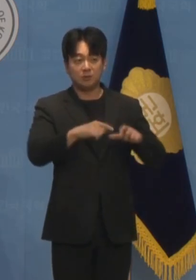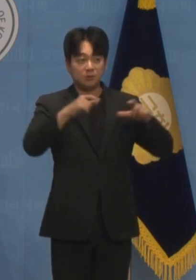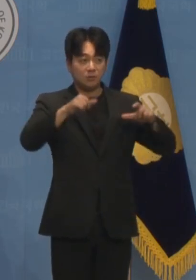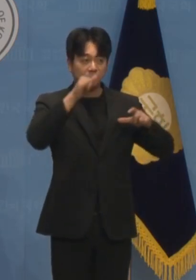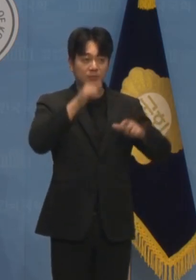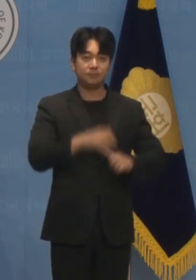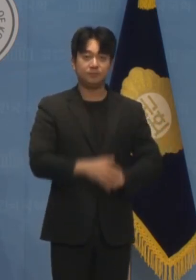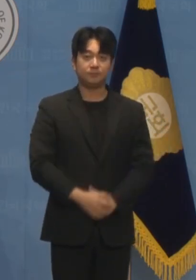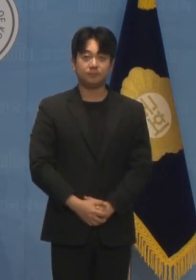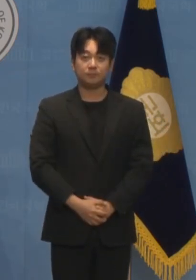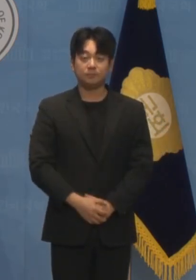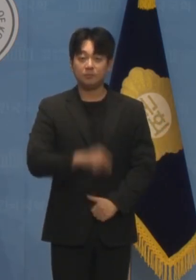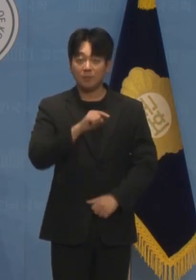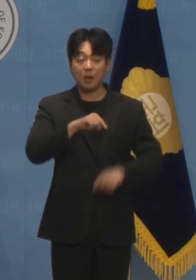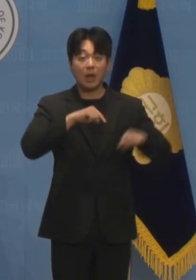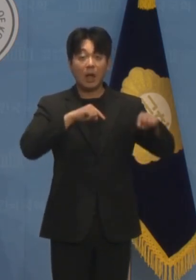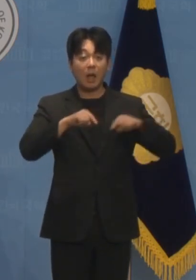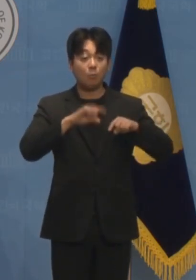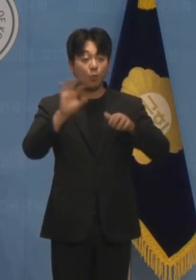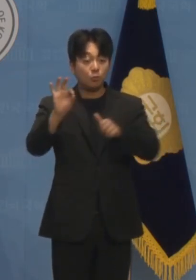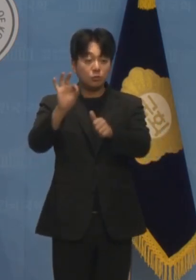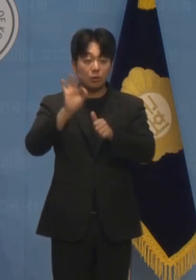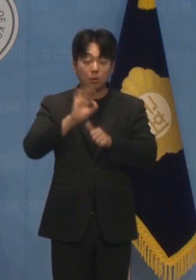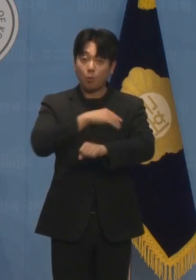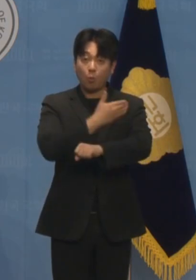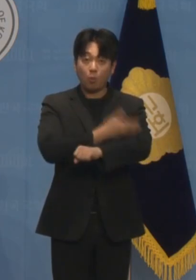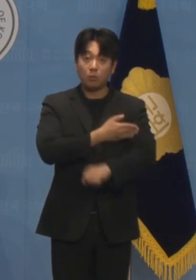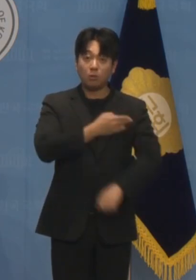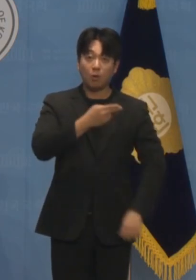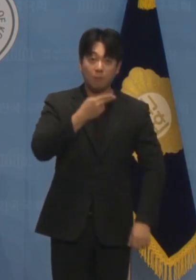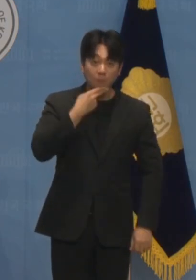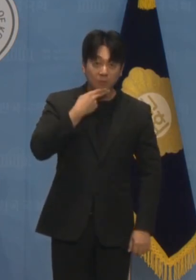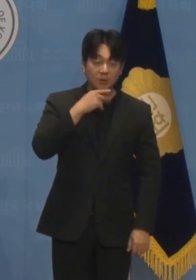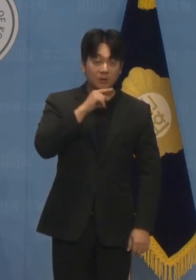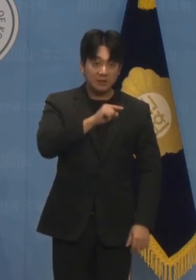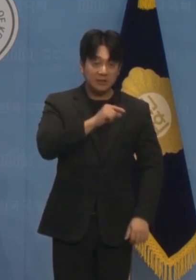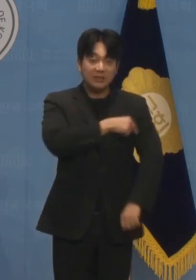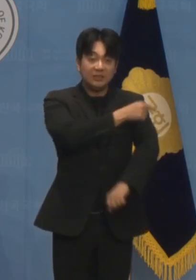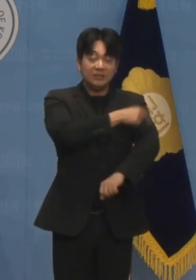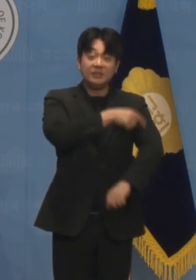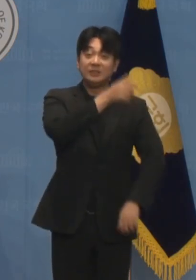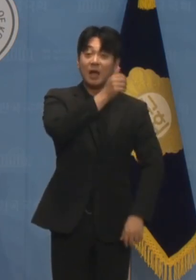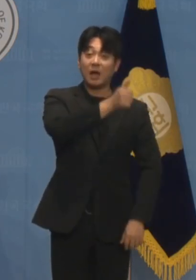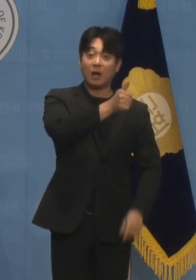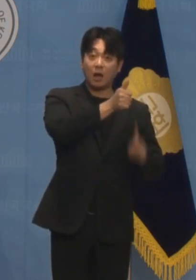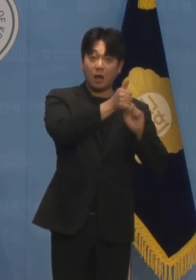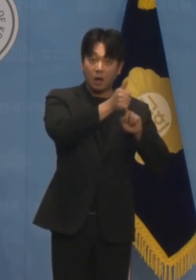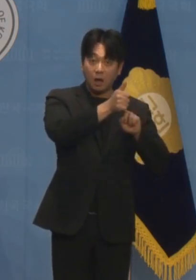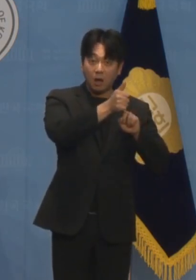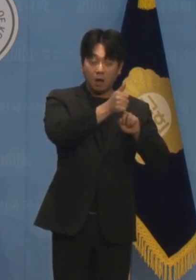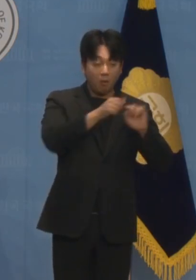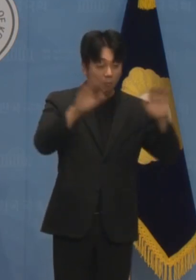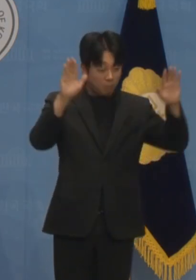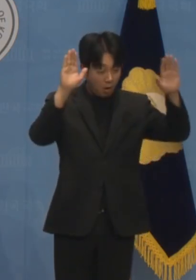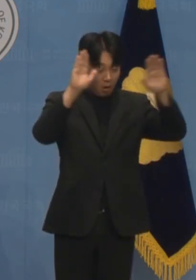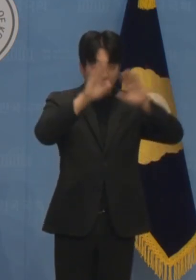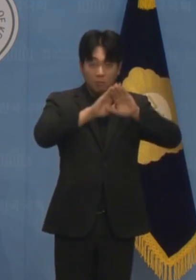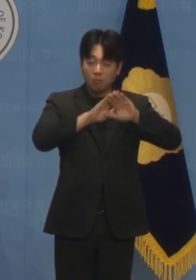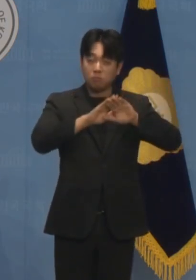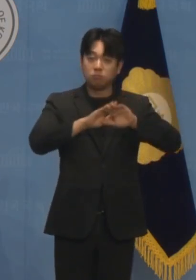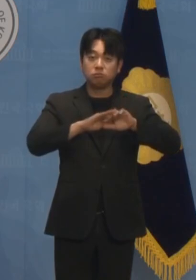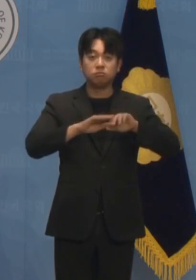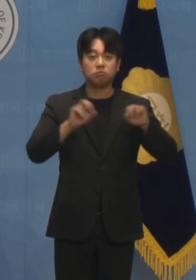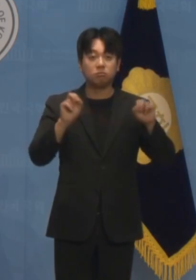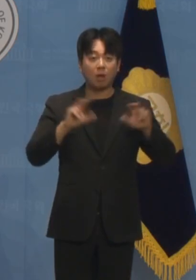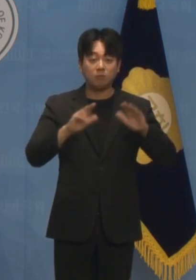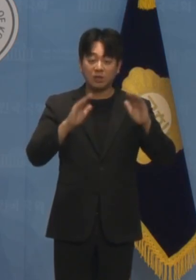선임 권한조차 없는 이임생 총괄 이사가 늦은 밤 동네 빵집에서 창간인도 없이